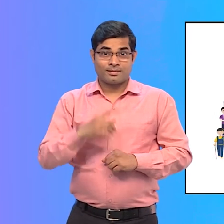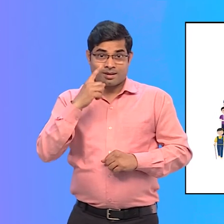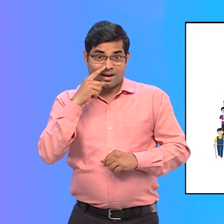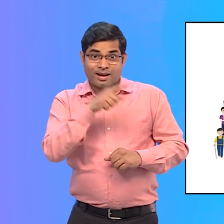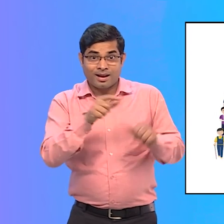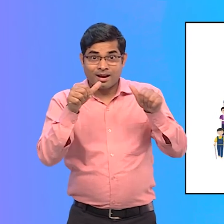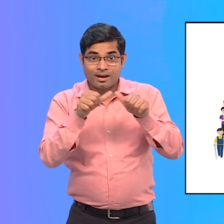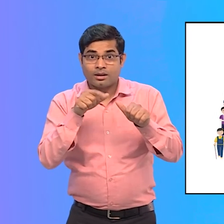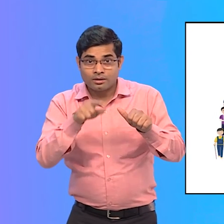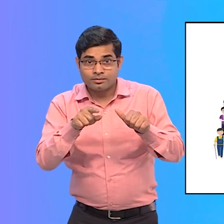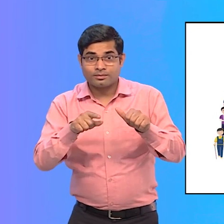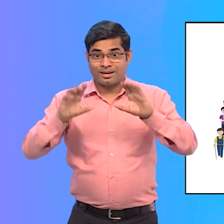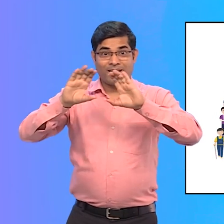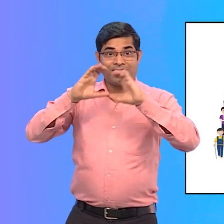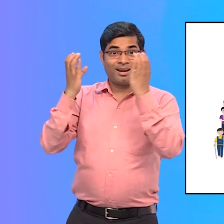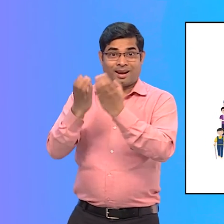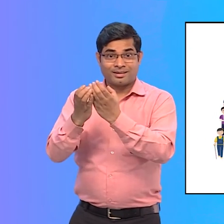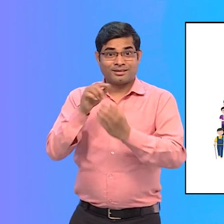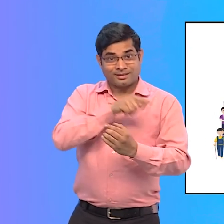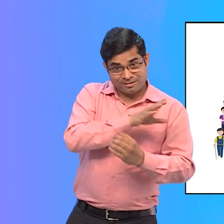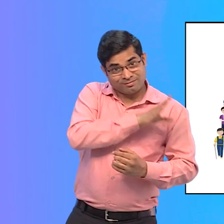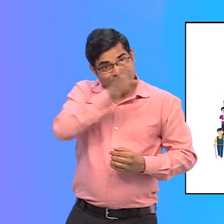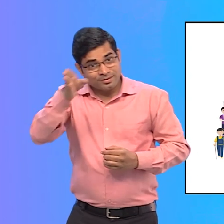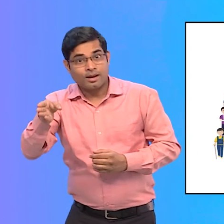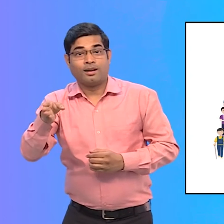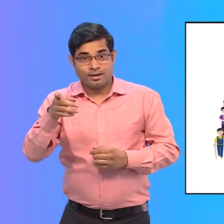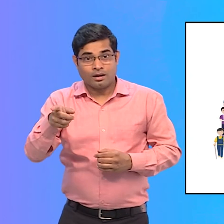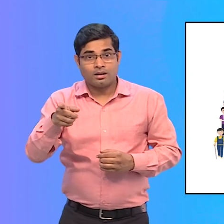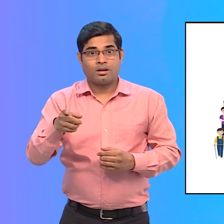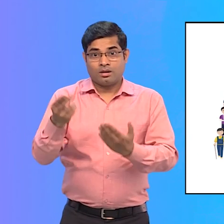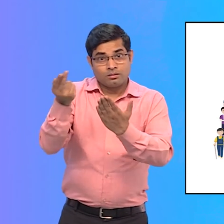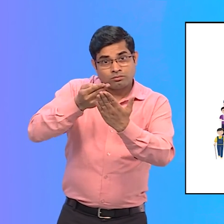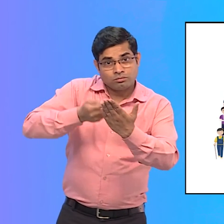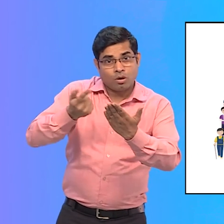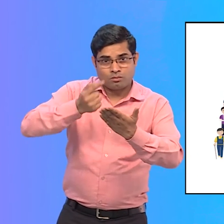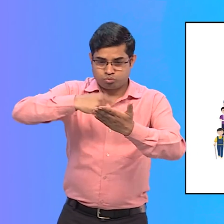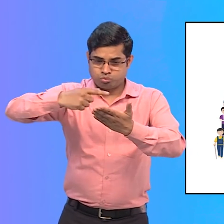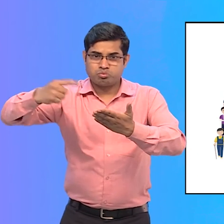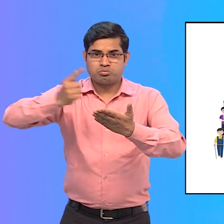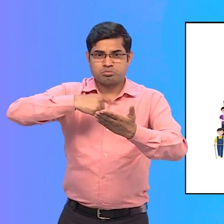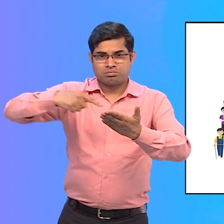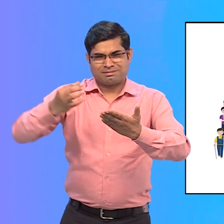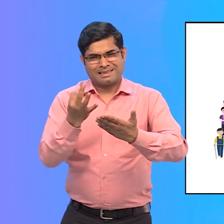कि आस्था रचनात्मक लेखन प्रतियोगिता के लिए कक्षा में जाना चाहती है